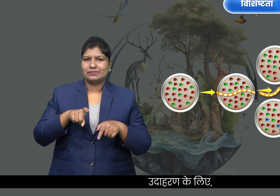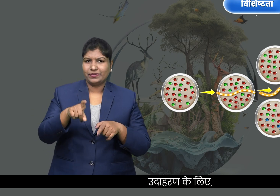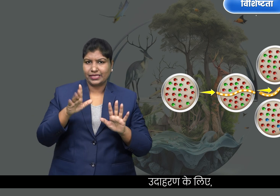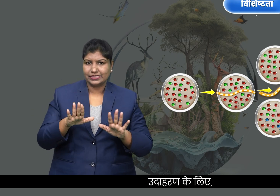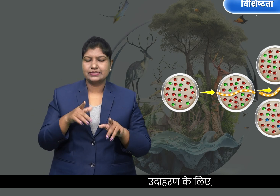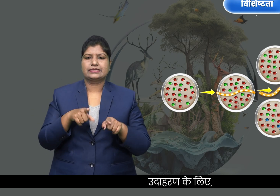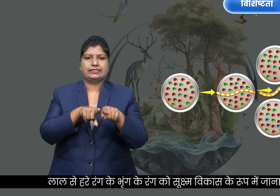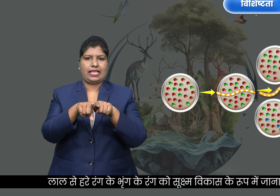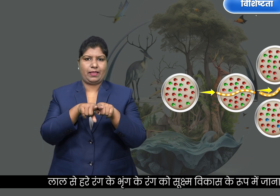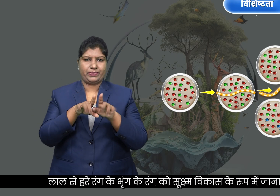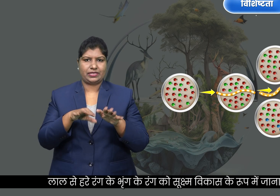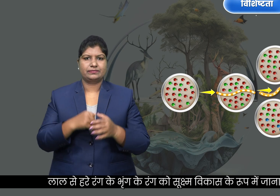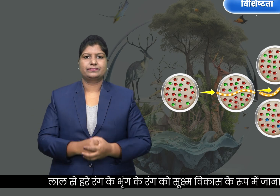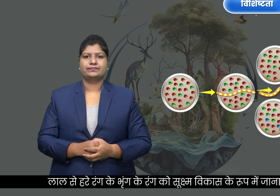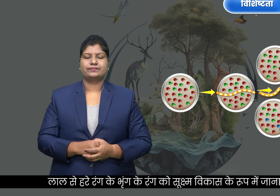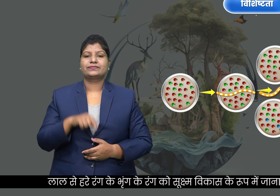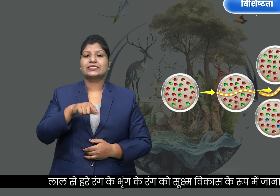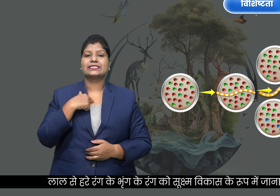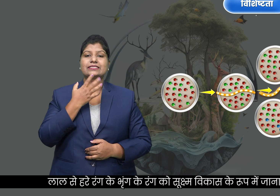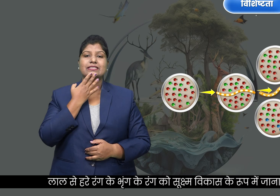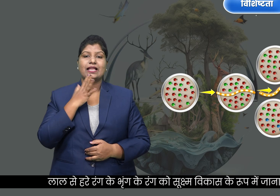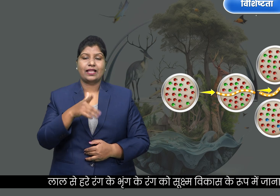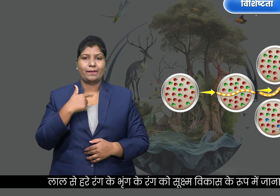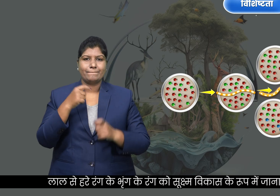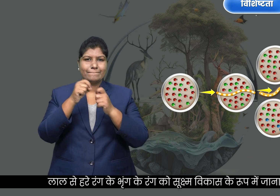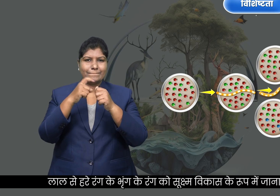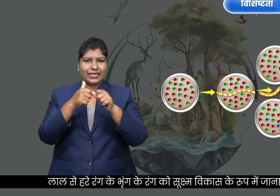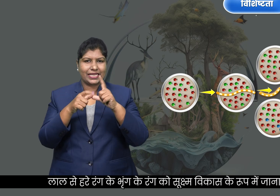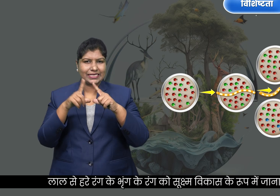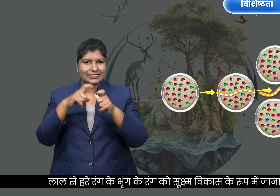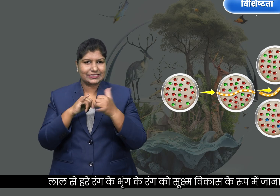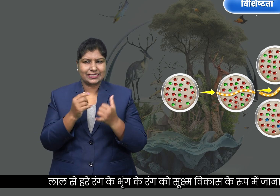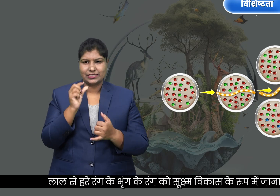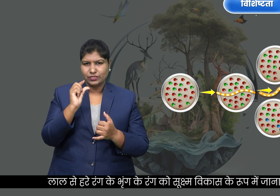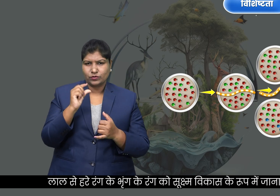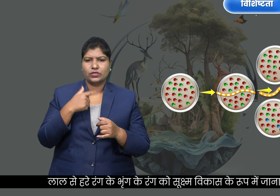उदाहरण के लिए लाल से हरे रंग के भ्रंग के रंग को सूक्ष्म विकास के रूप में जाना जाता है।